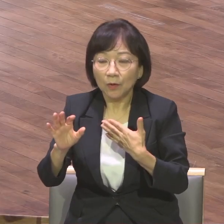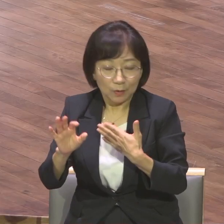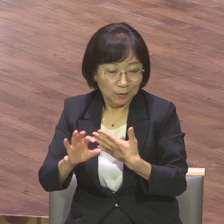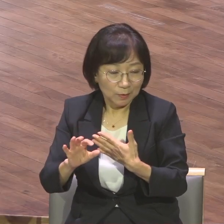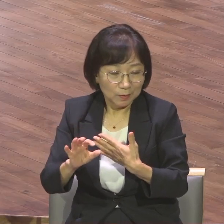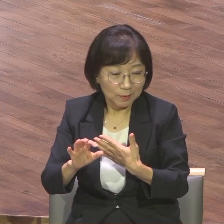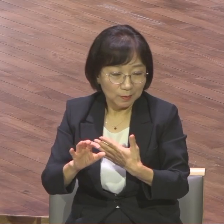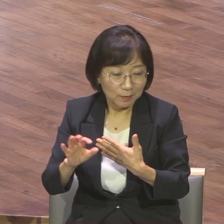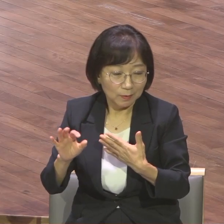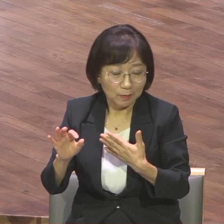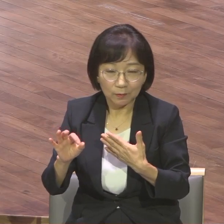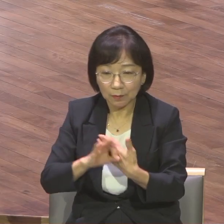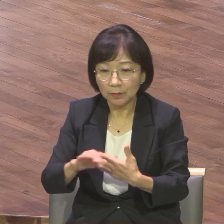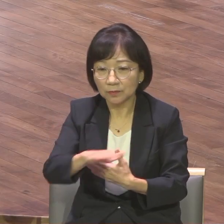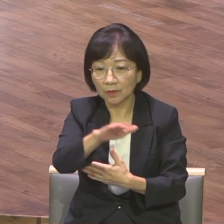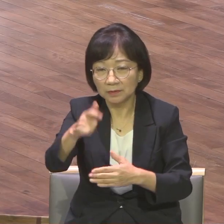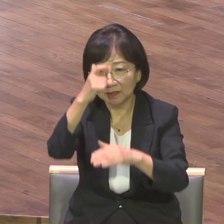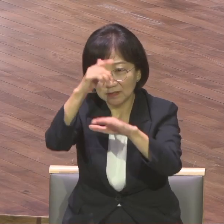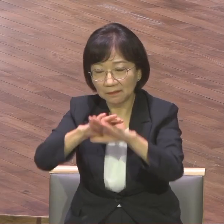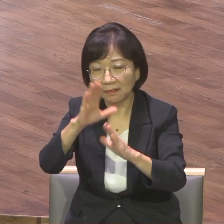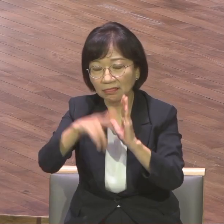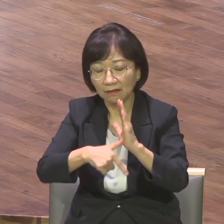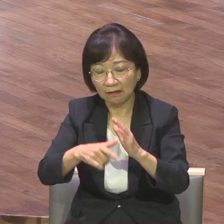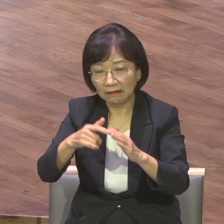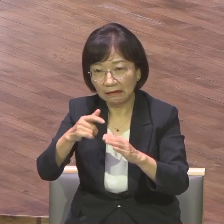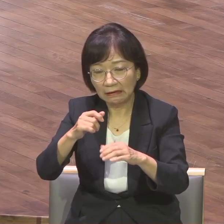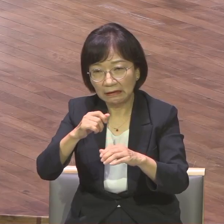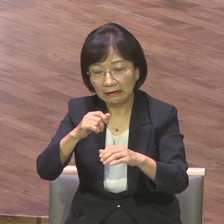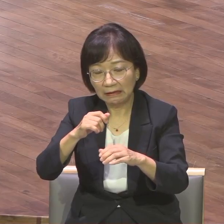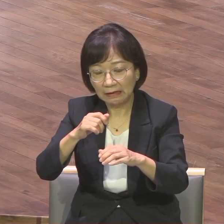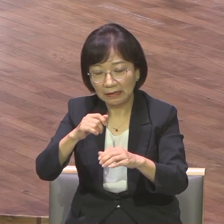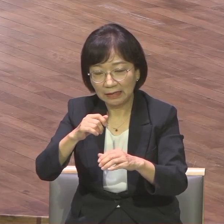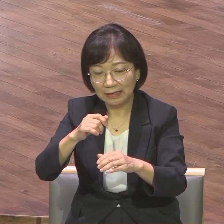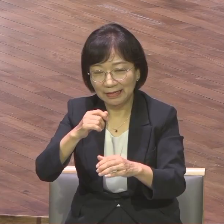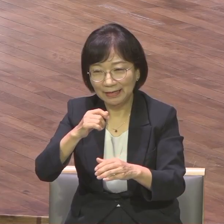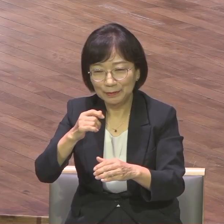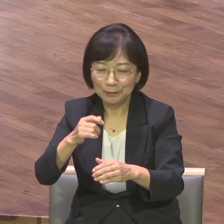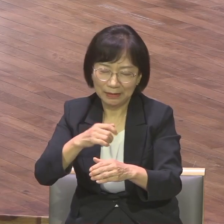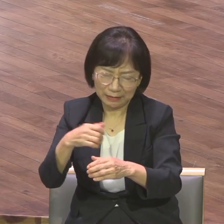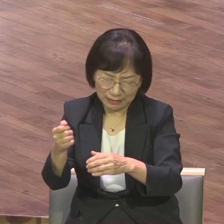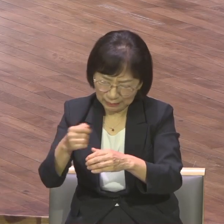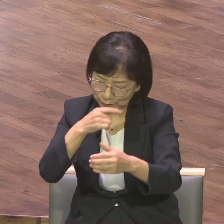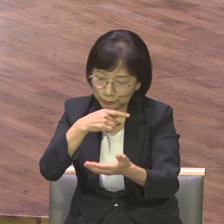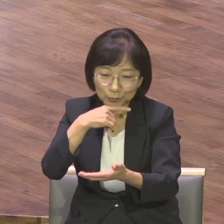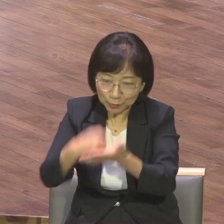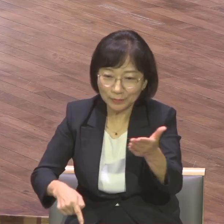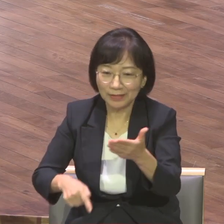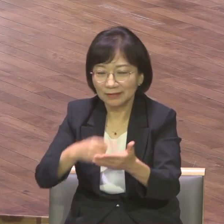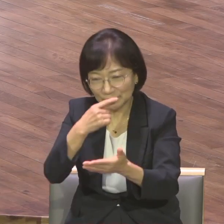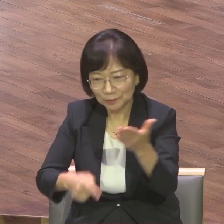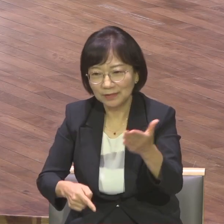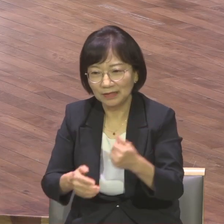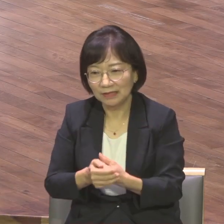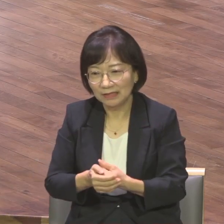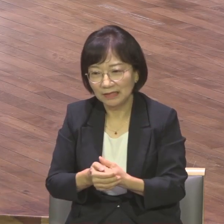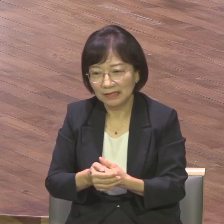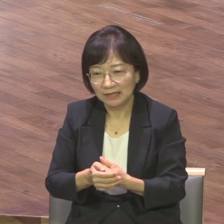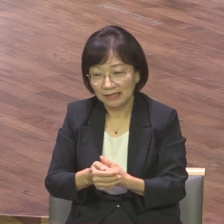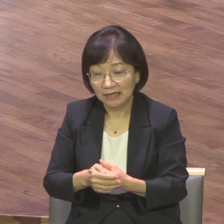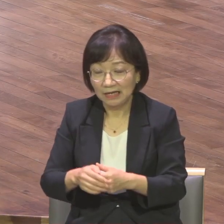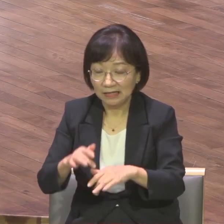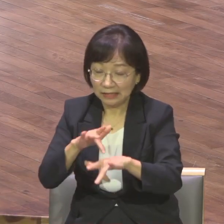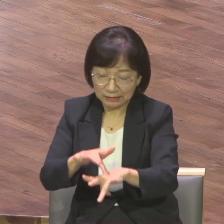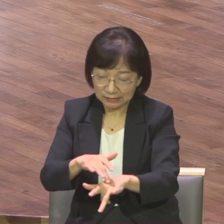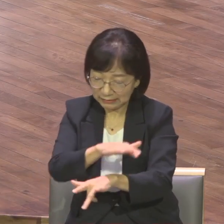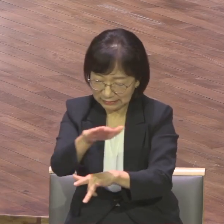되지요. 예배도 안 되고 은혜도 안 되고 사역도 안 되고 잘 맛이 안 나지요. 그렇게 사단은 계속